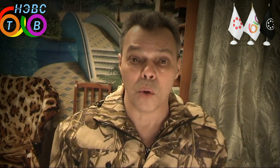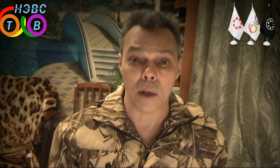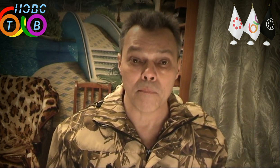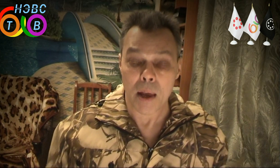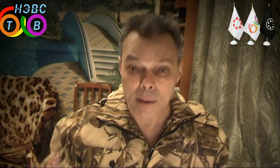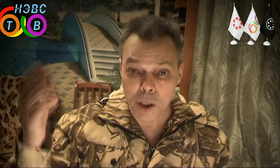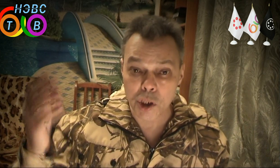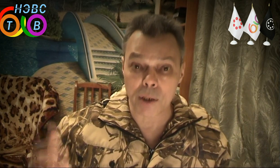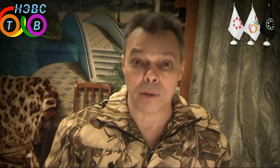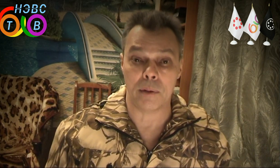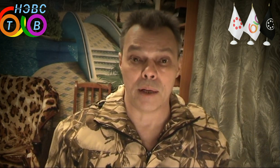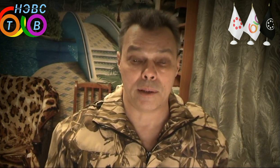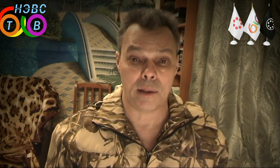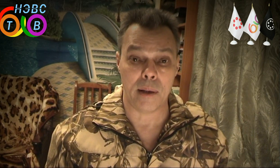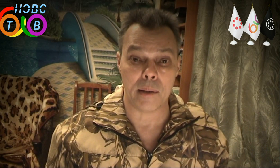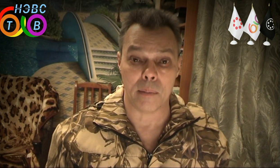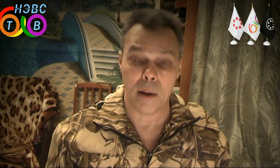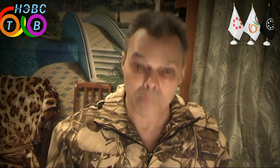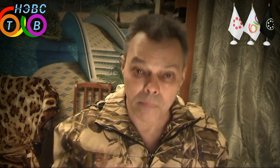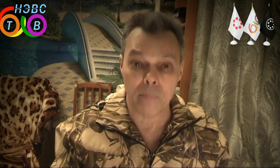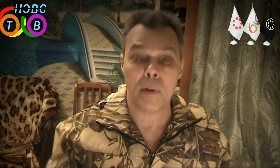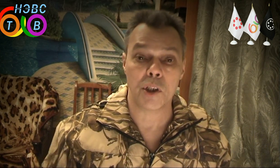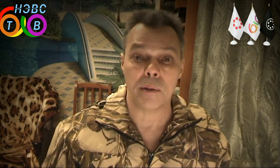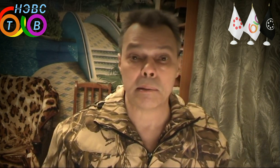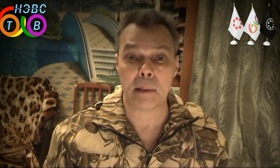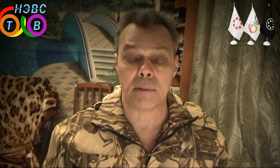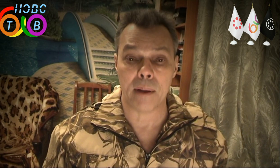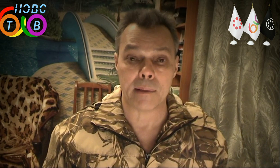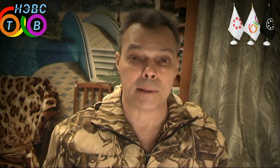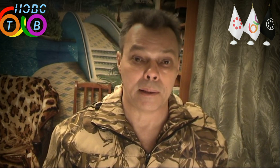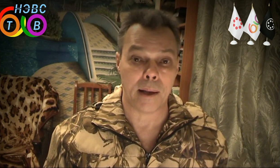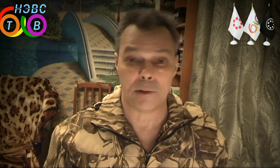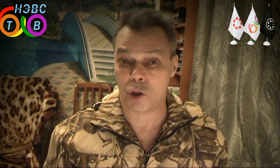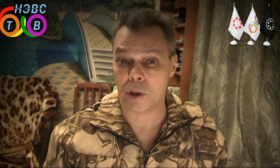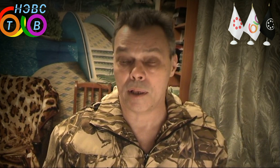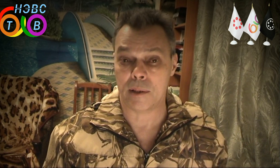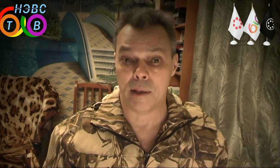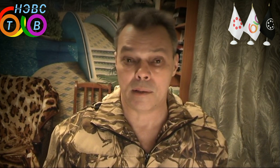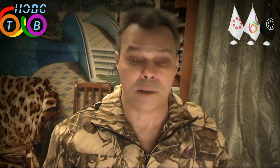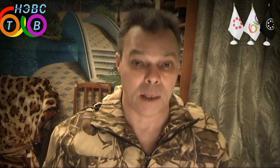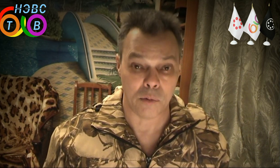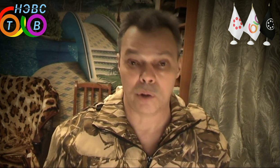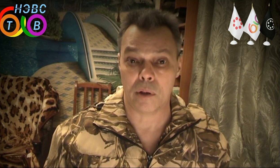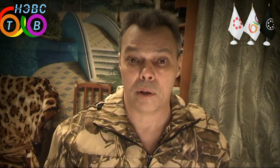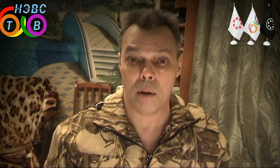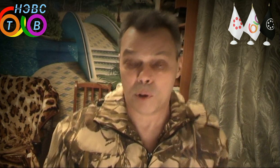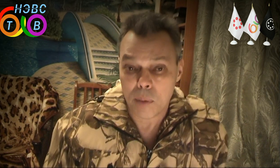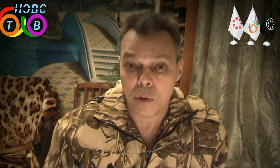законы. Разрешите 30-летним жениться на 12, 13, 14-летних девушках. Почему